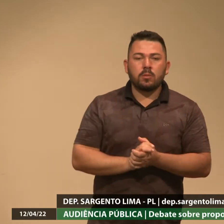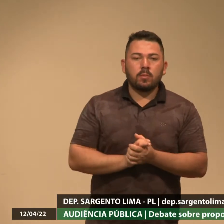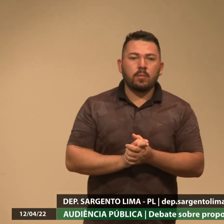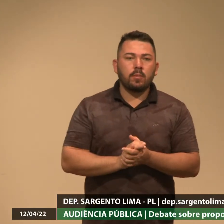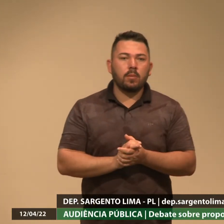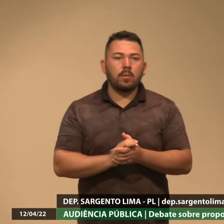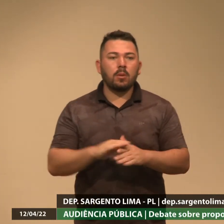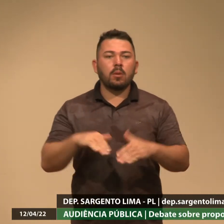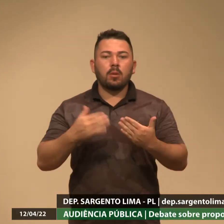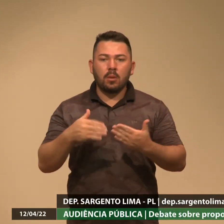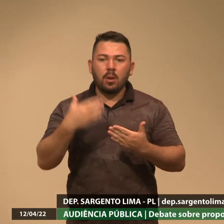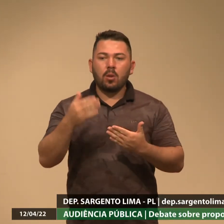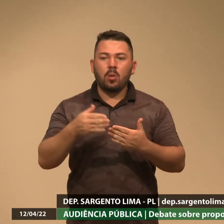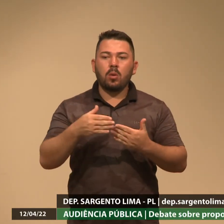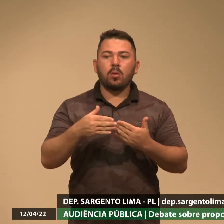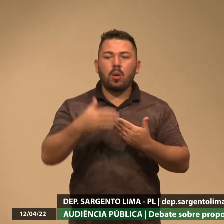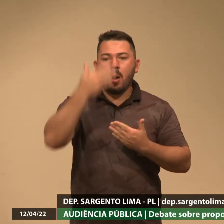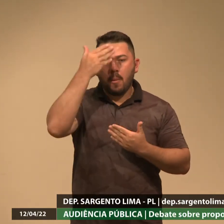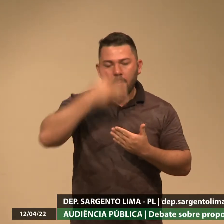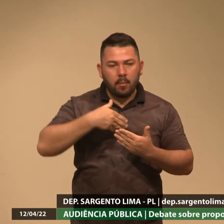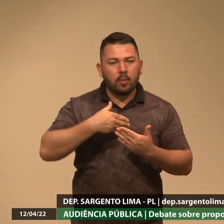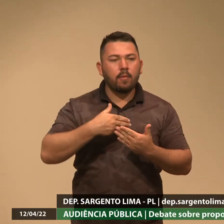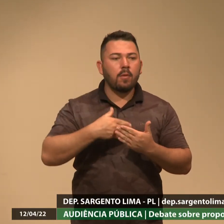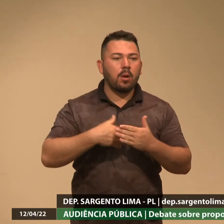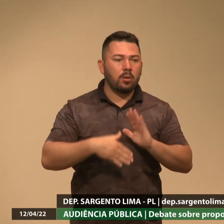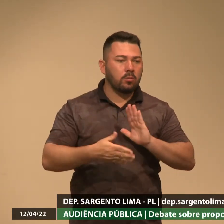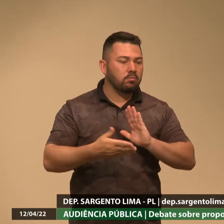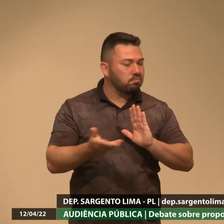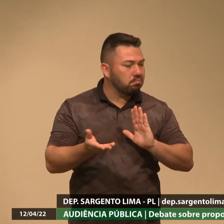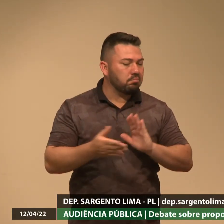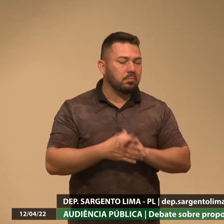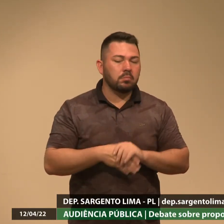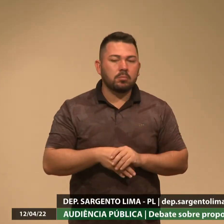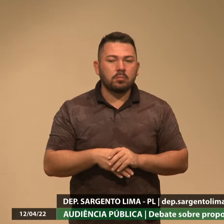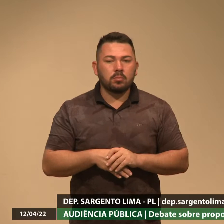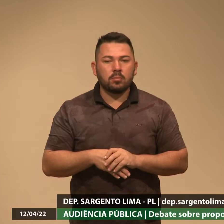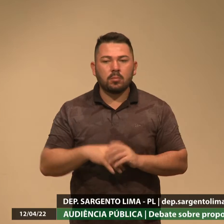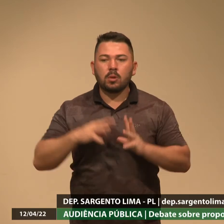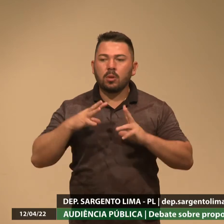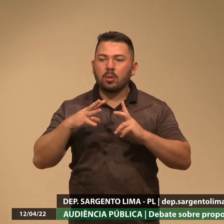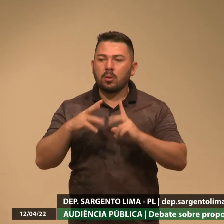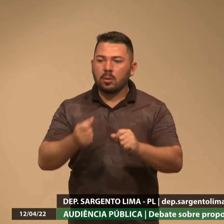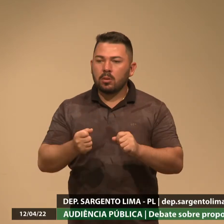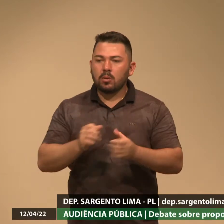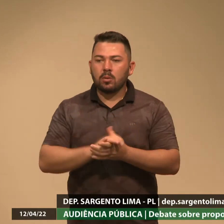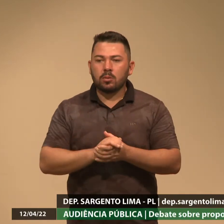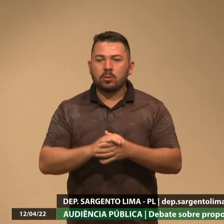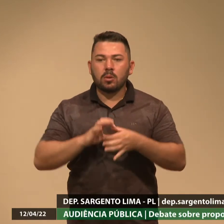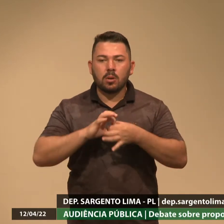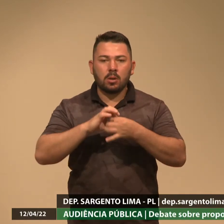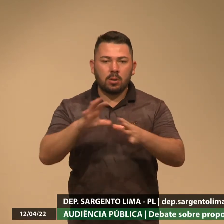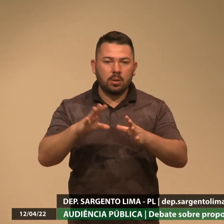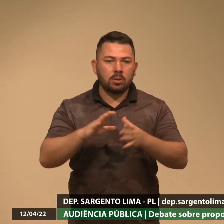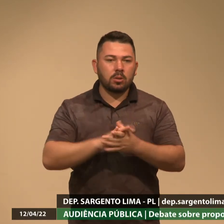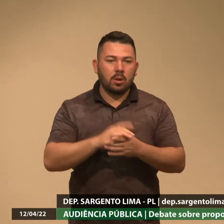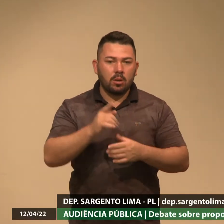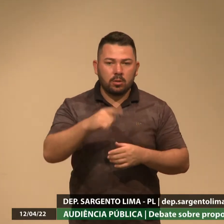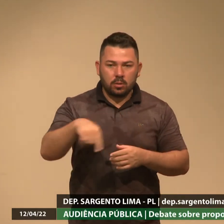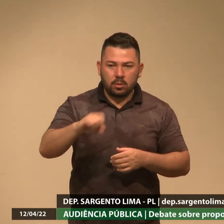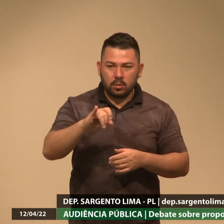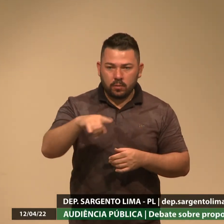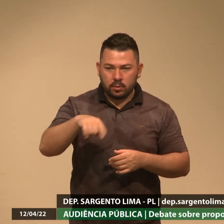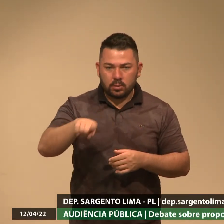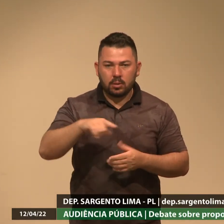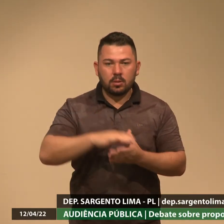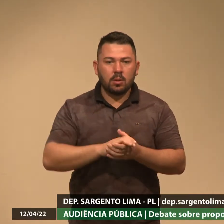bom então logo ele seja aprovado tão logo ele seja aprovado todos aqueles que deixaram seu cadastro vocês que